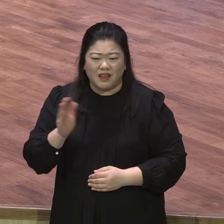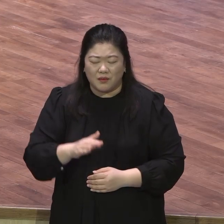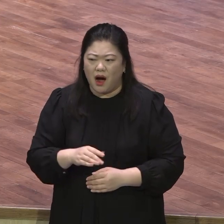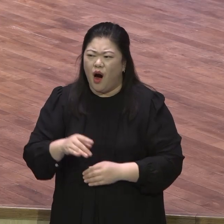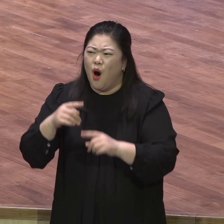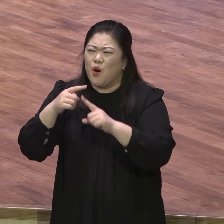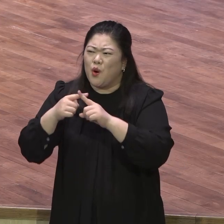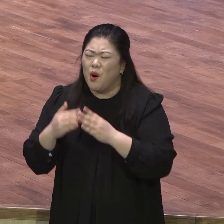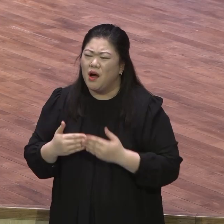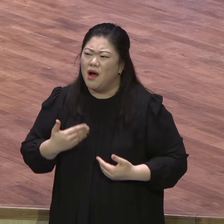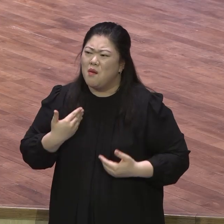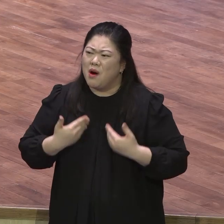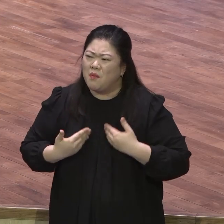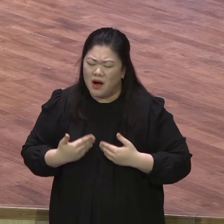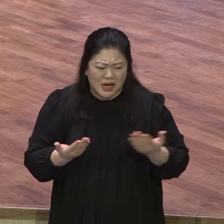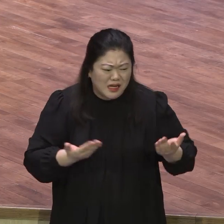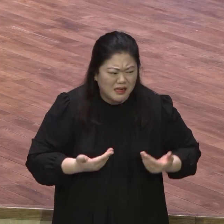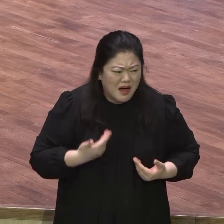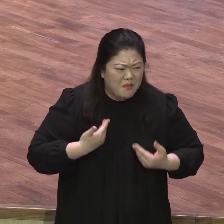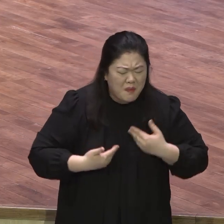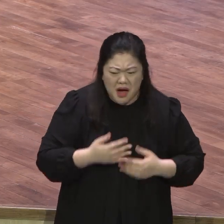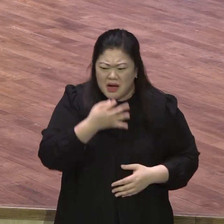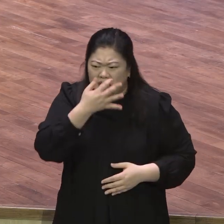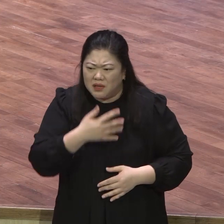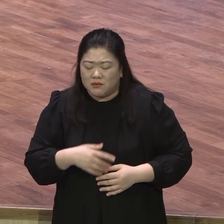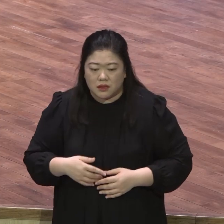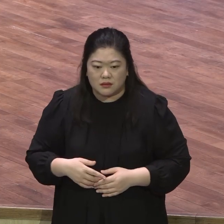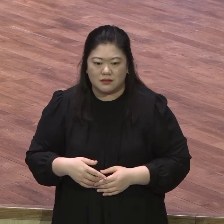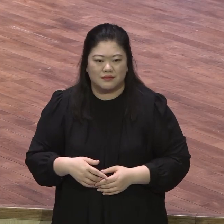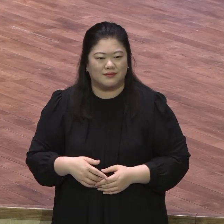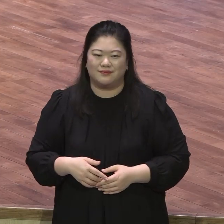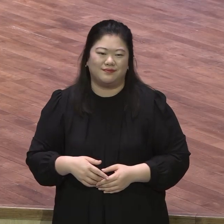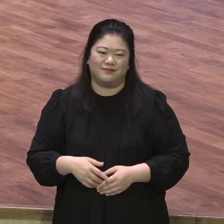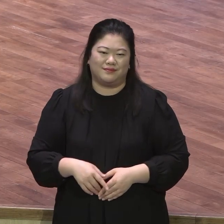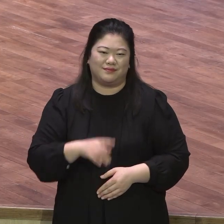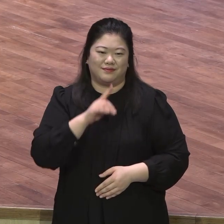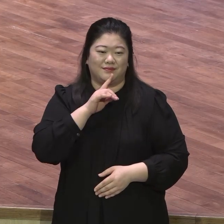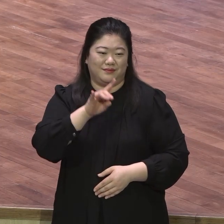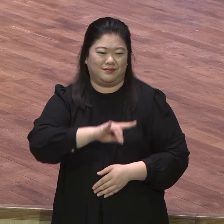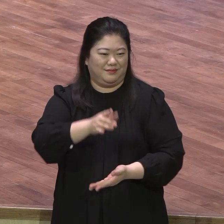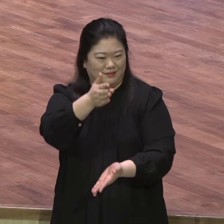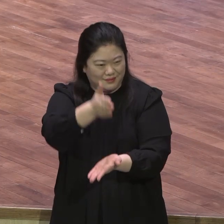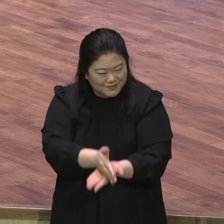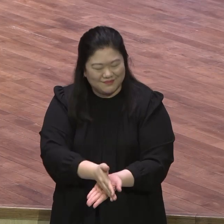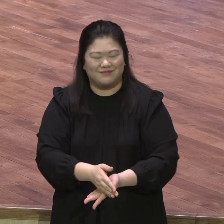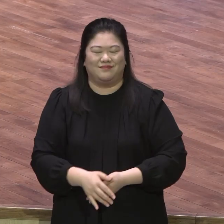시간이 없고 피곤하고 정신이 없디요. 그거는 지금 다 안 맞는 거예요. 안 하는 것보다 낫지만은.